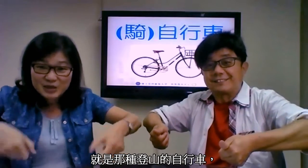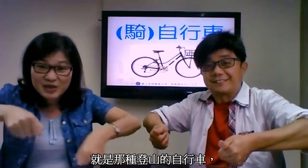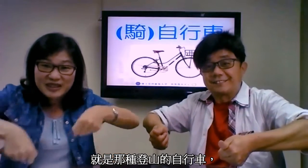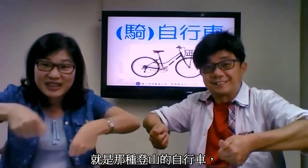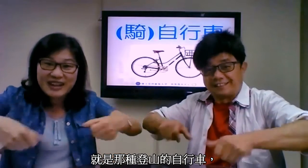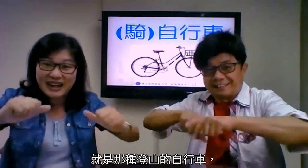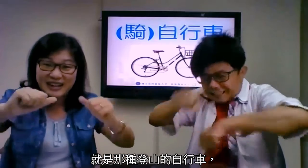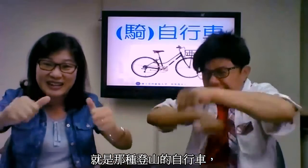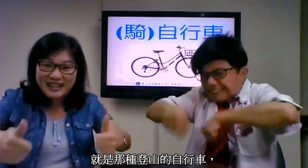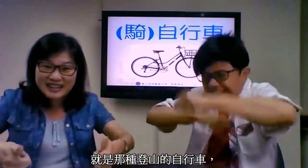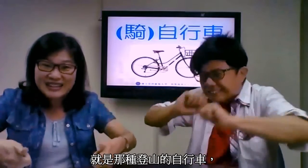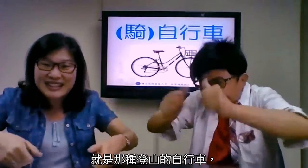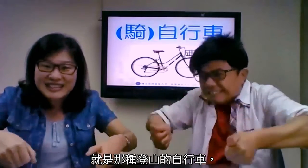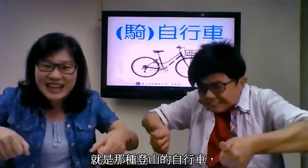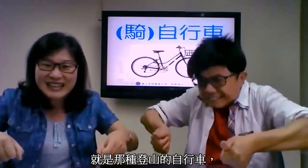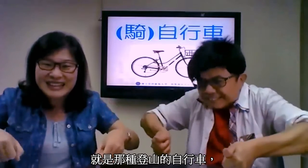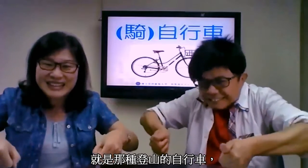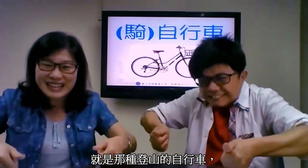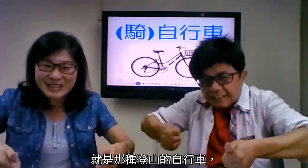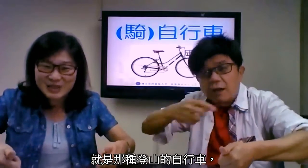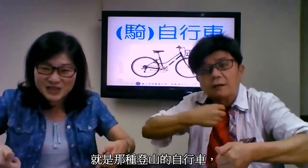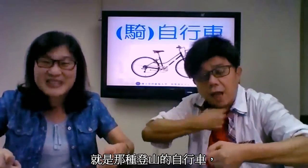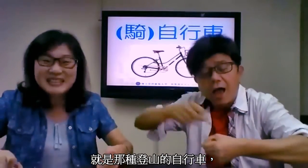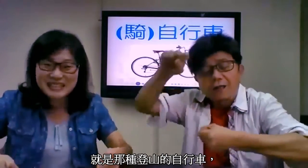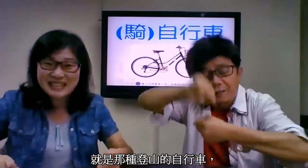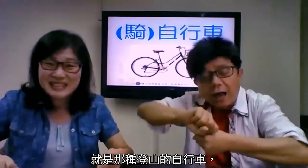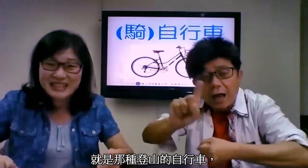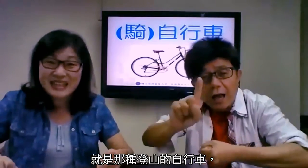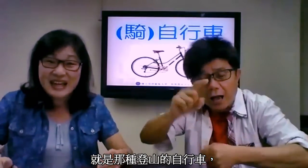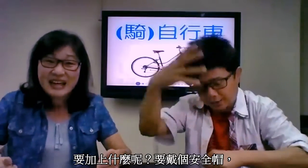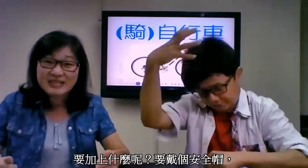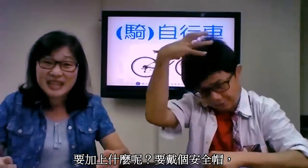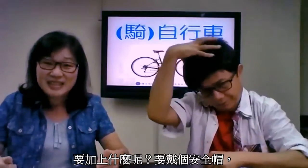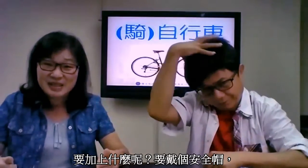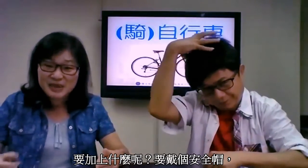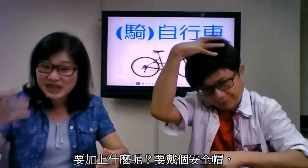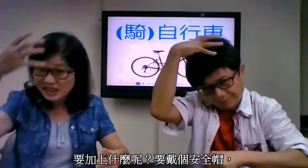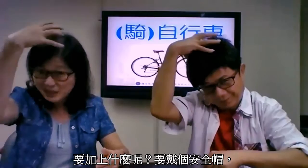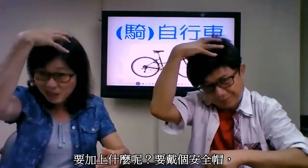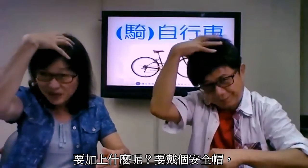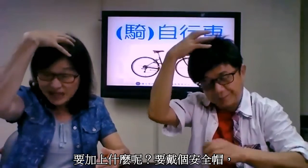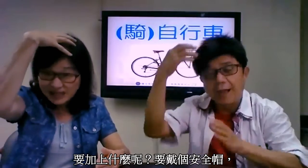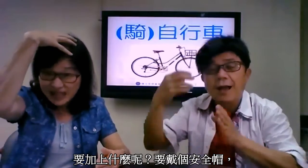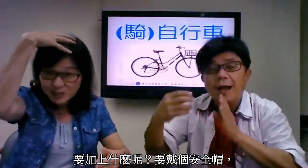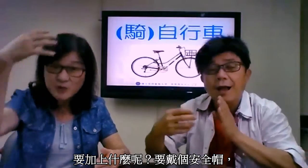种，登山的那种自行车，要加上什么呢？要戴个安全